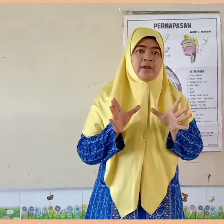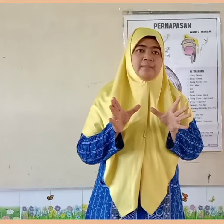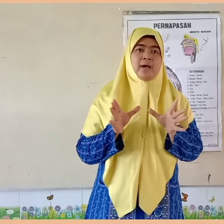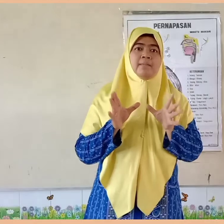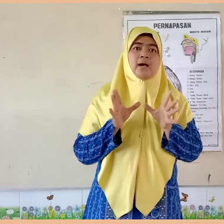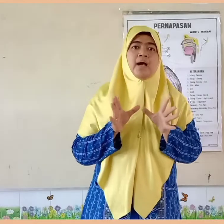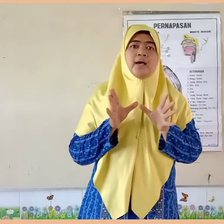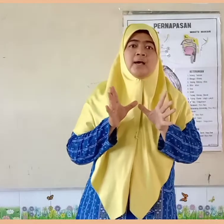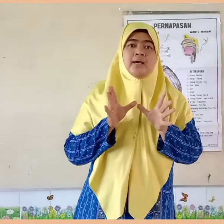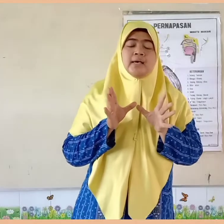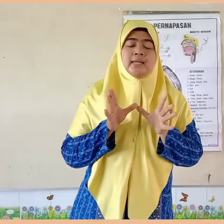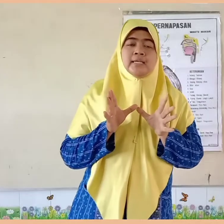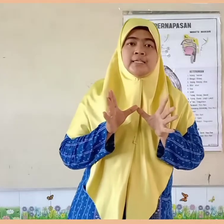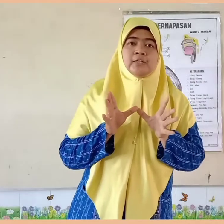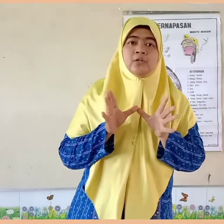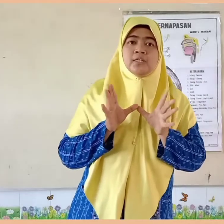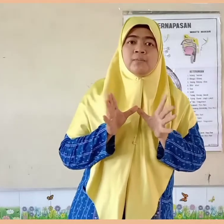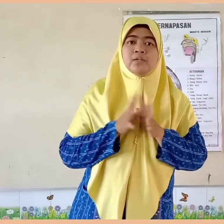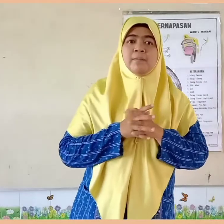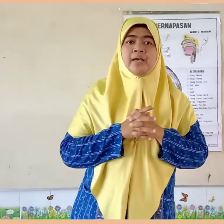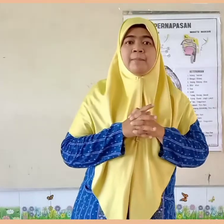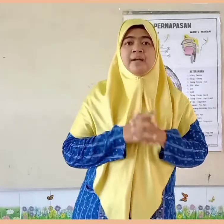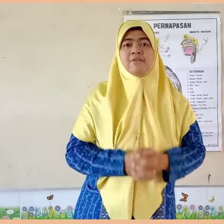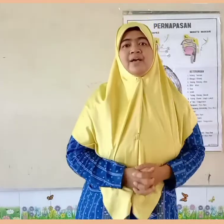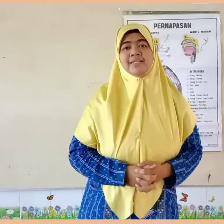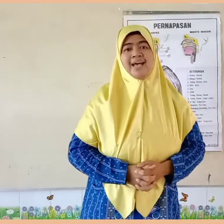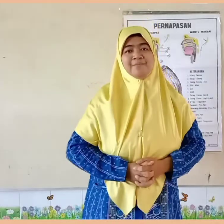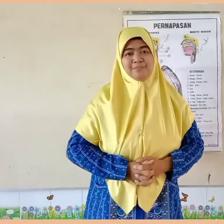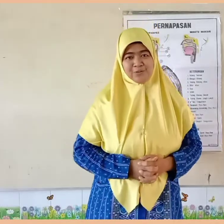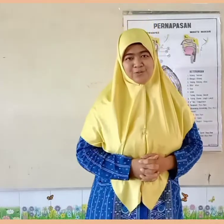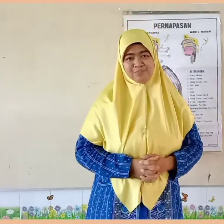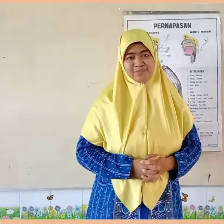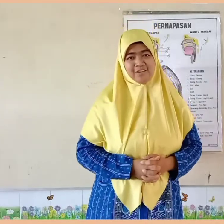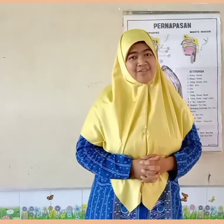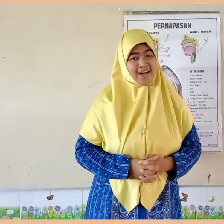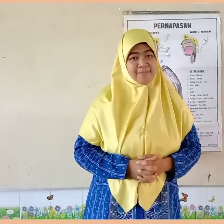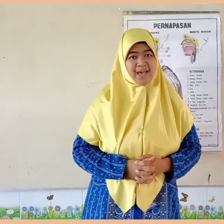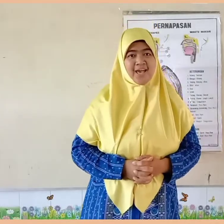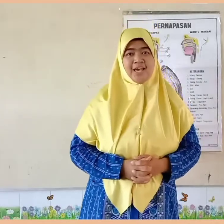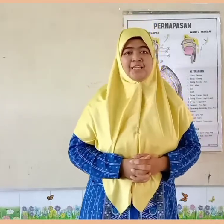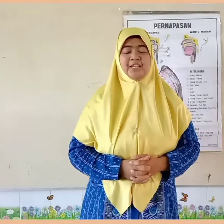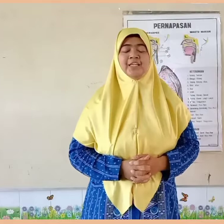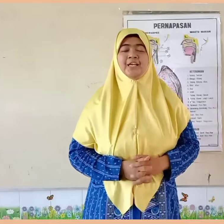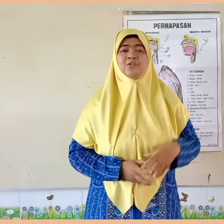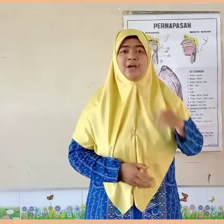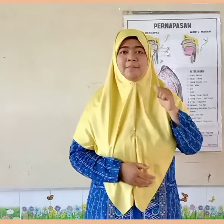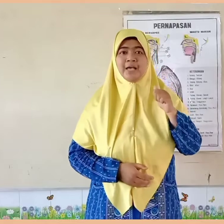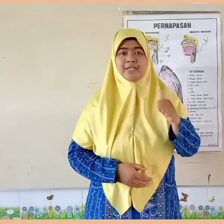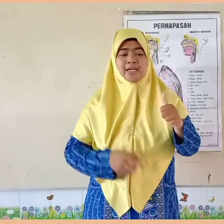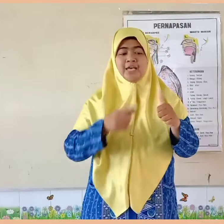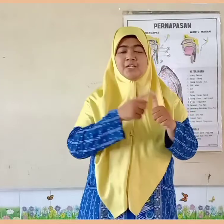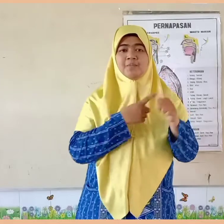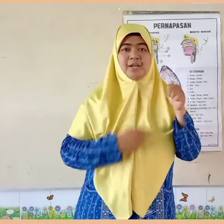diafragma, maka di situ disebut sebagai pernafasan perut. Paham ya? Jadi kita sudah belajar